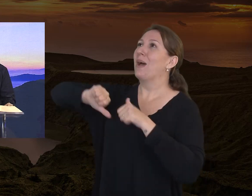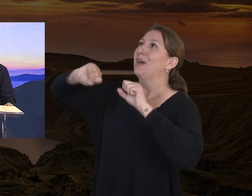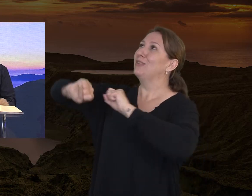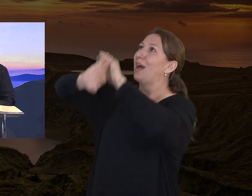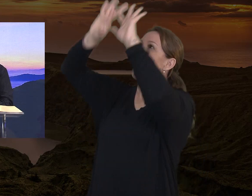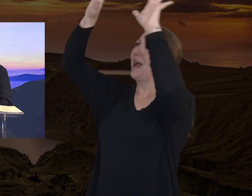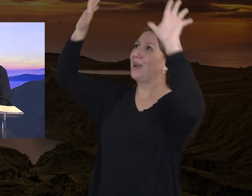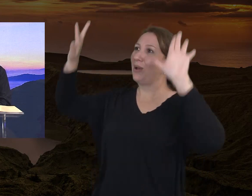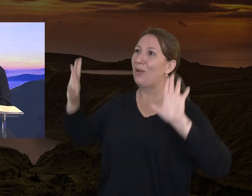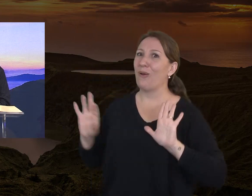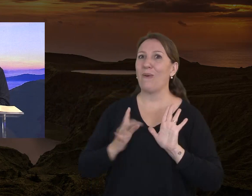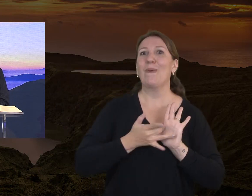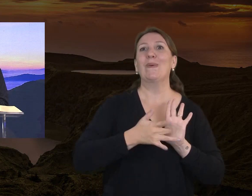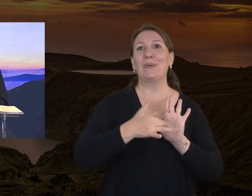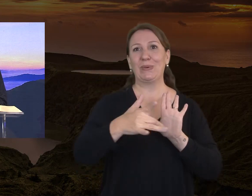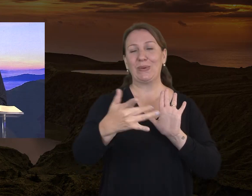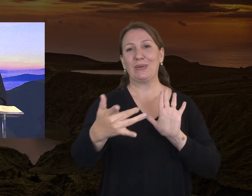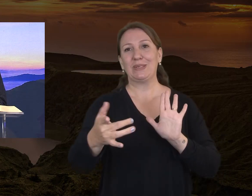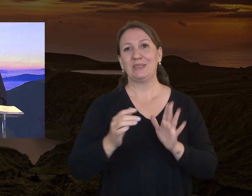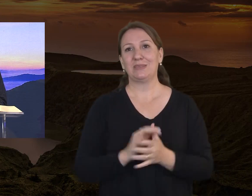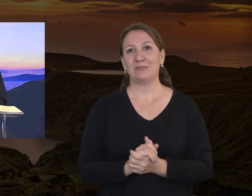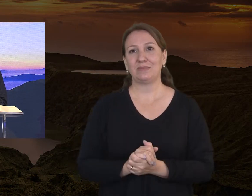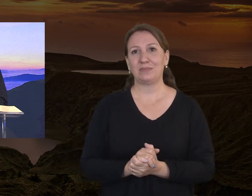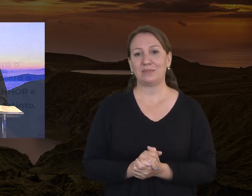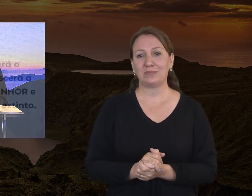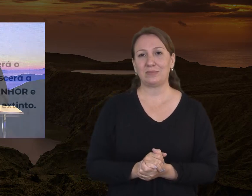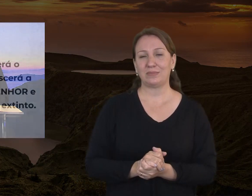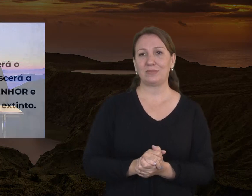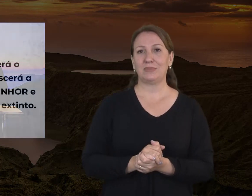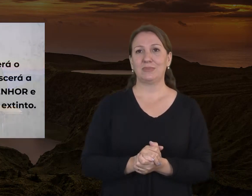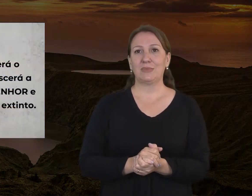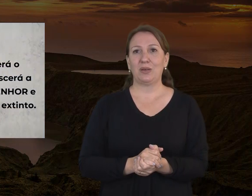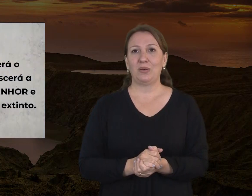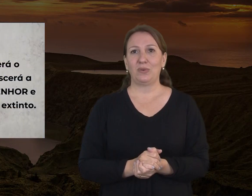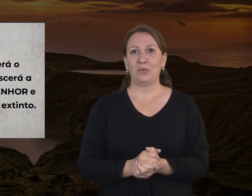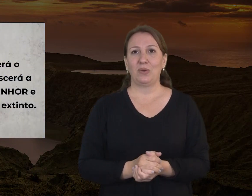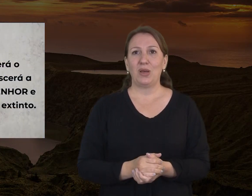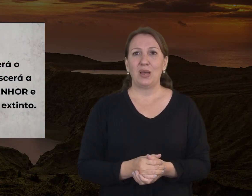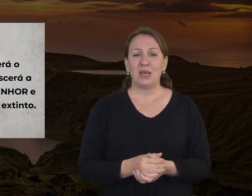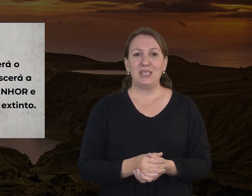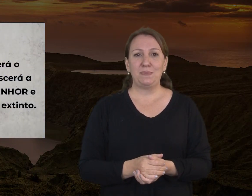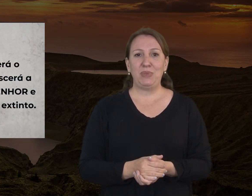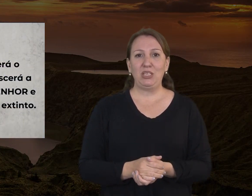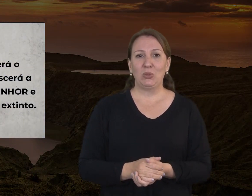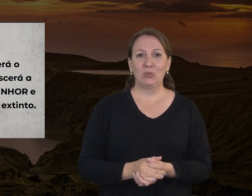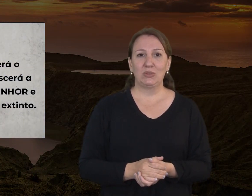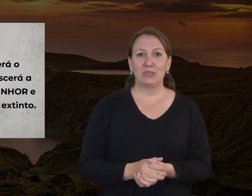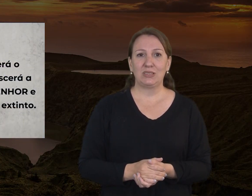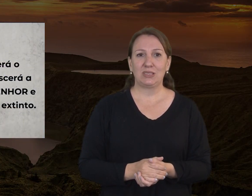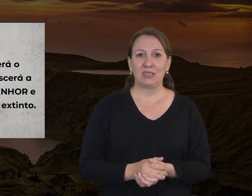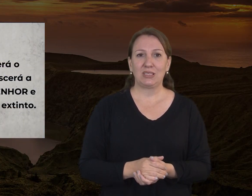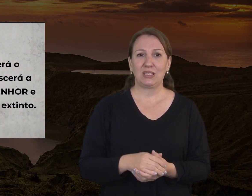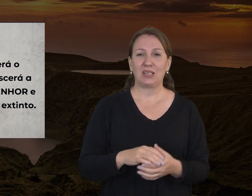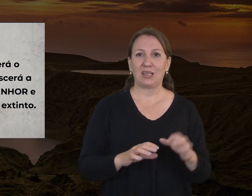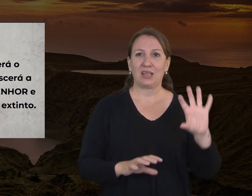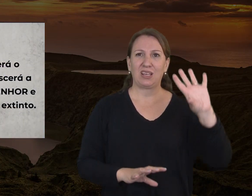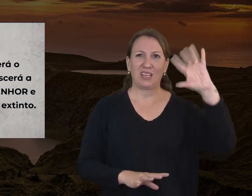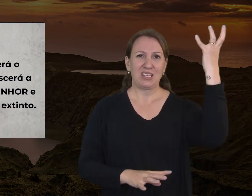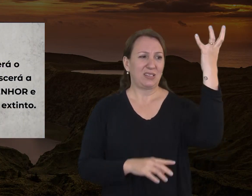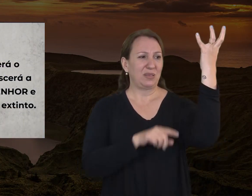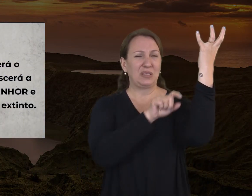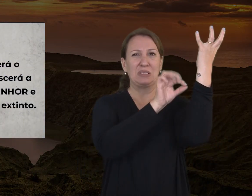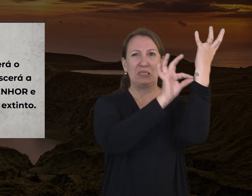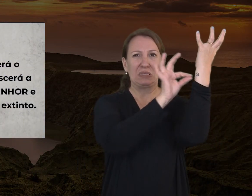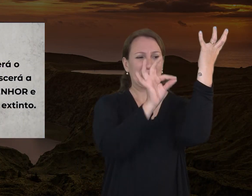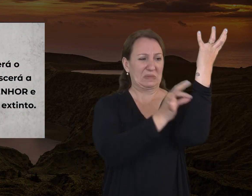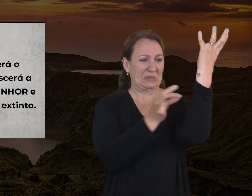Deus. Em lugar do espinheiro, o espinheiro veio da maldição, em Gênesis 3, versículo 18.